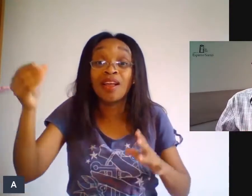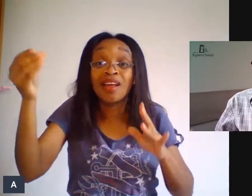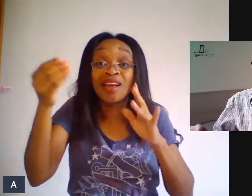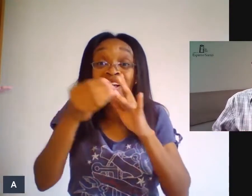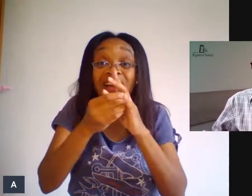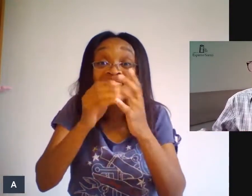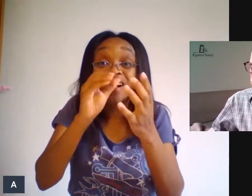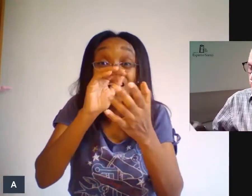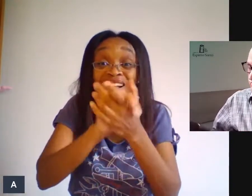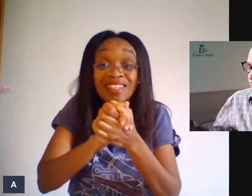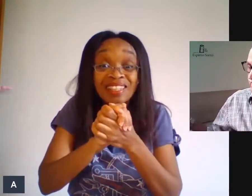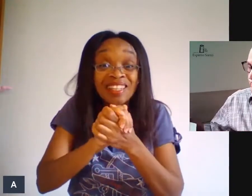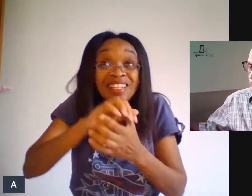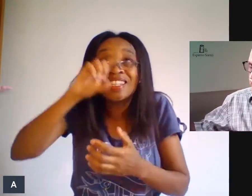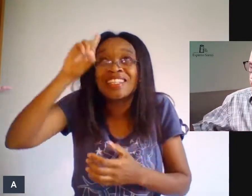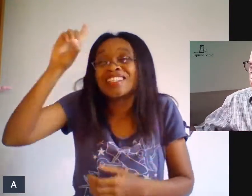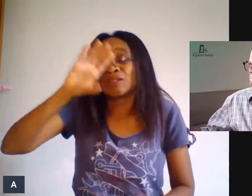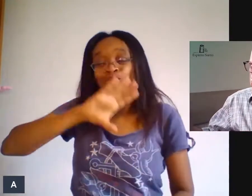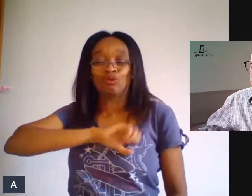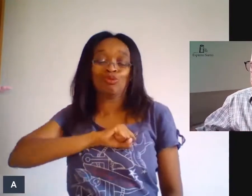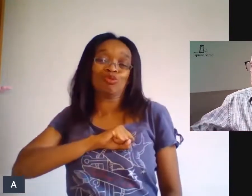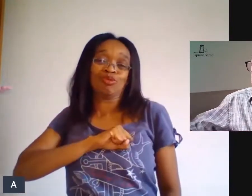algo indescritível, né?